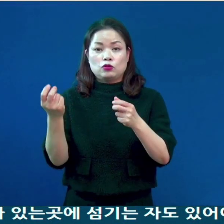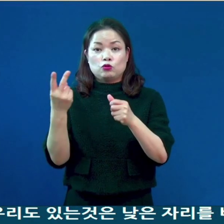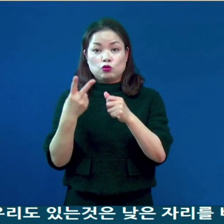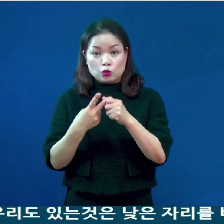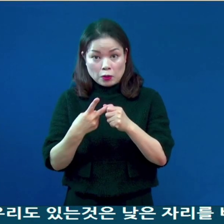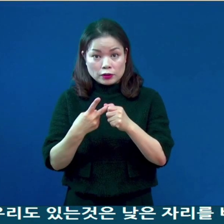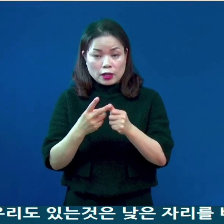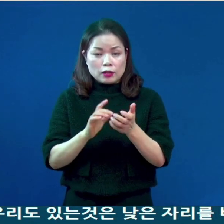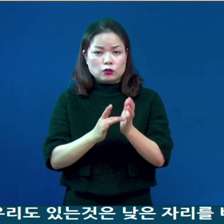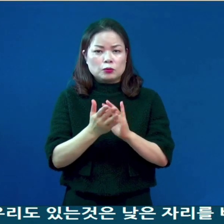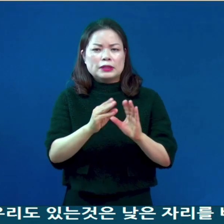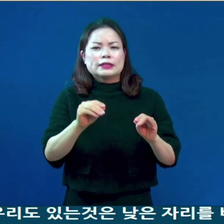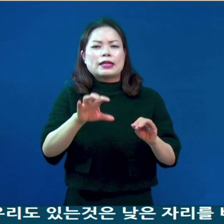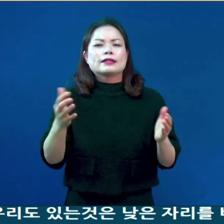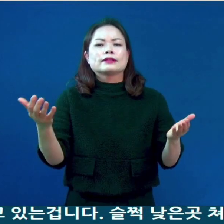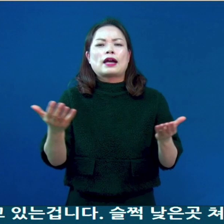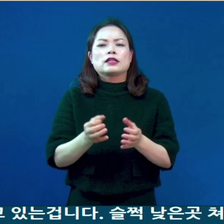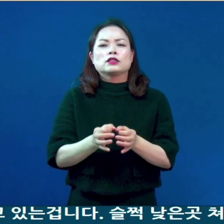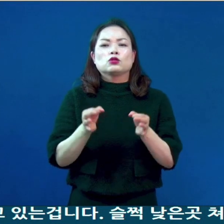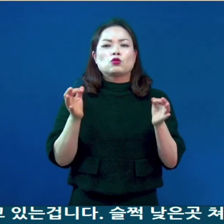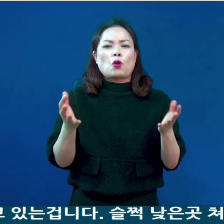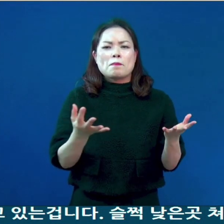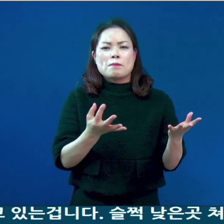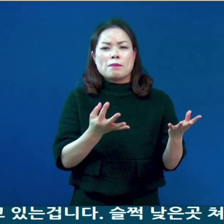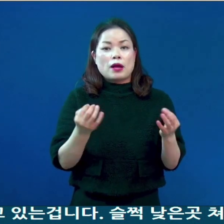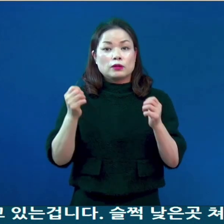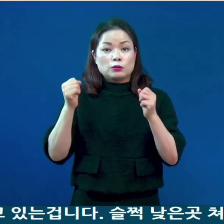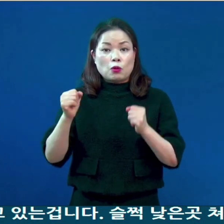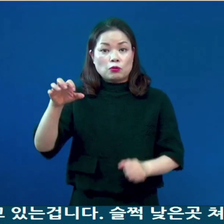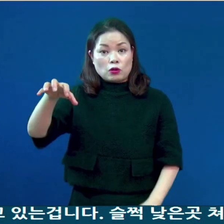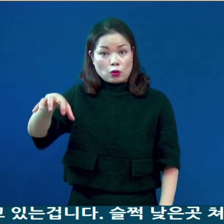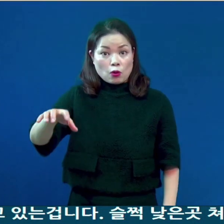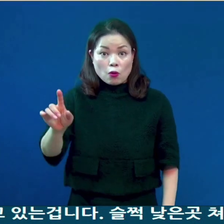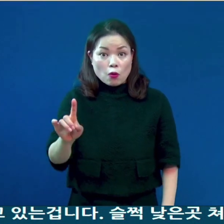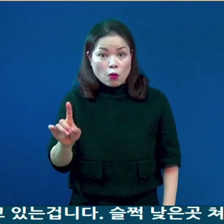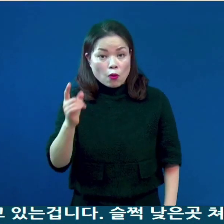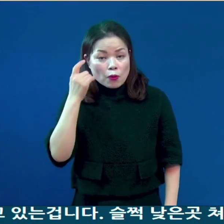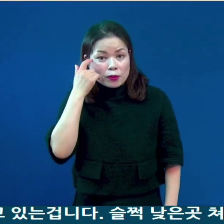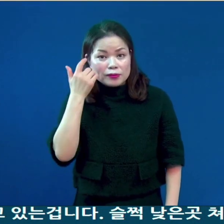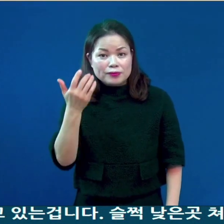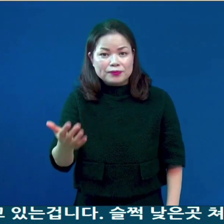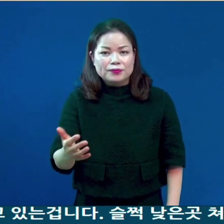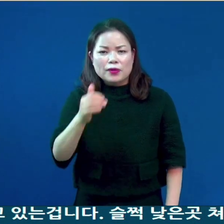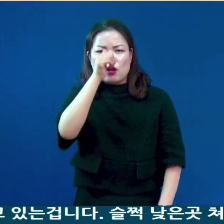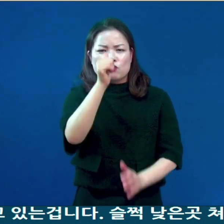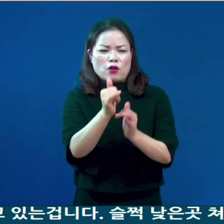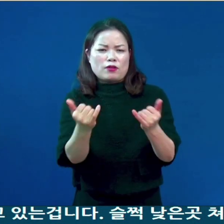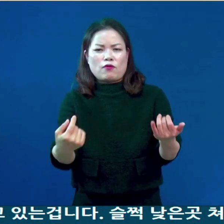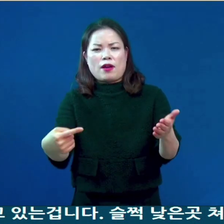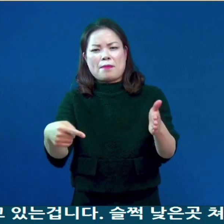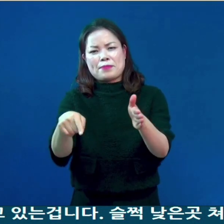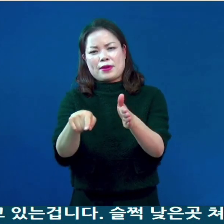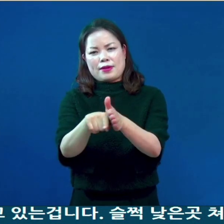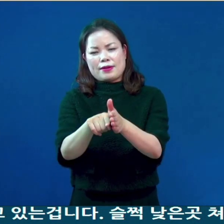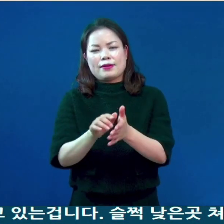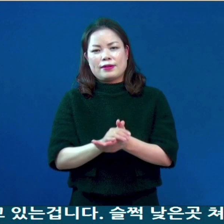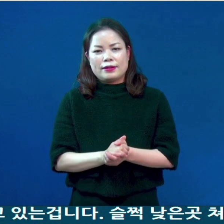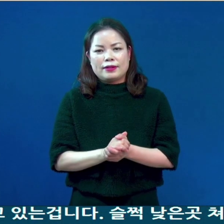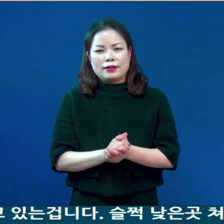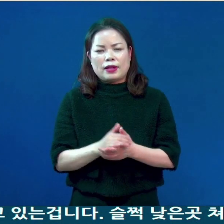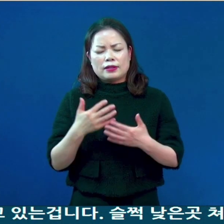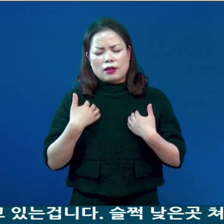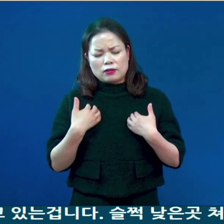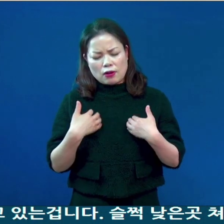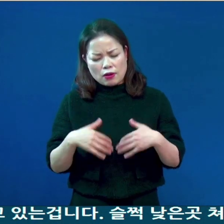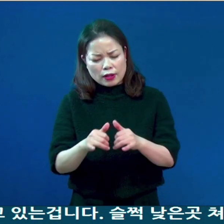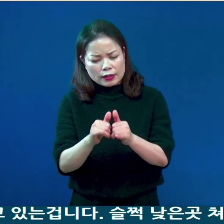예수님이 이 땅에서 사역하시는 동안 많이 머물렀던 곳이 어디냐면 죄인들과 함께하는 자리,